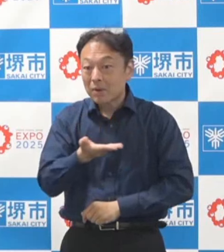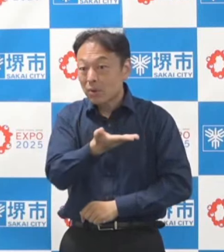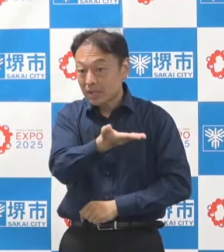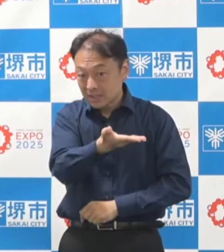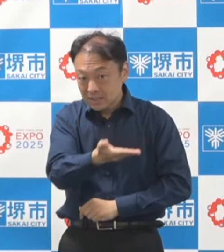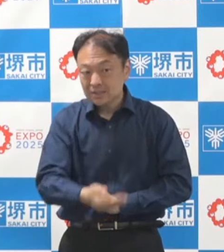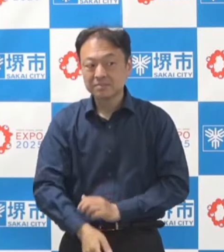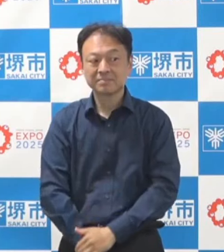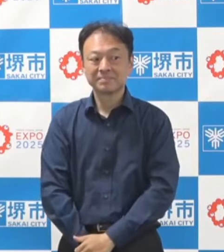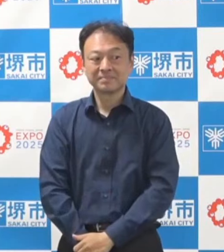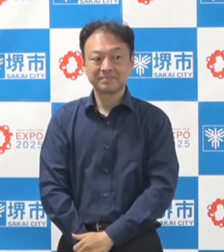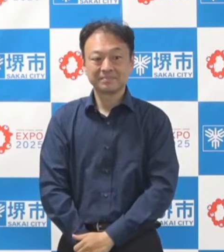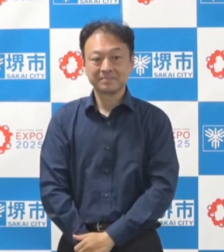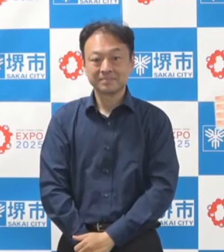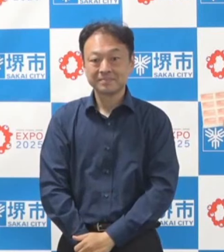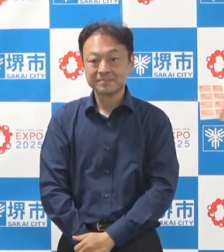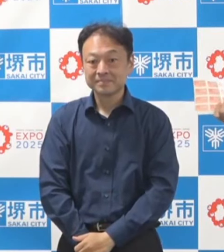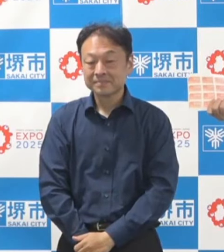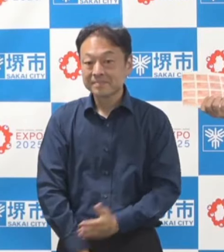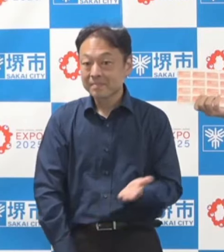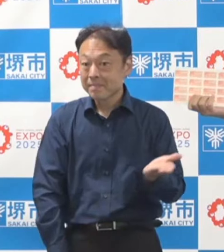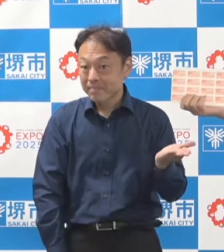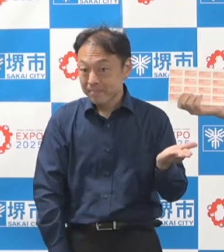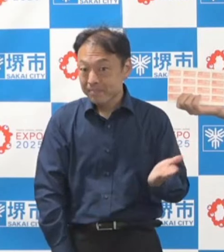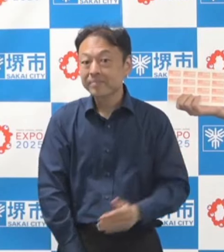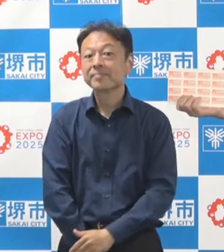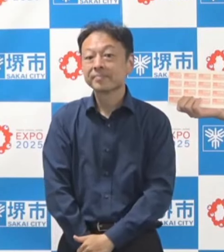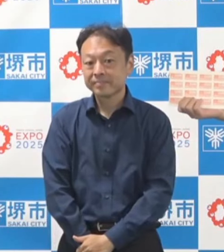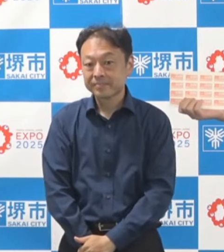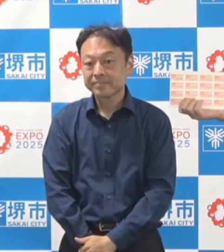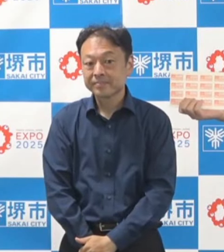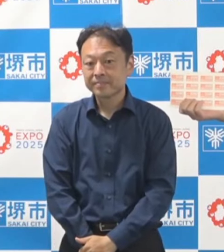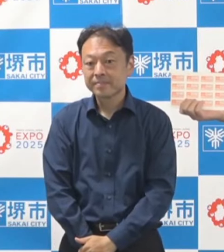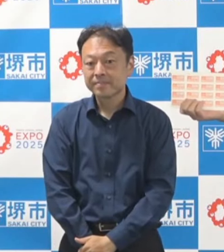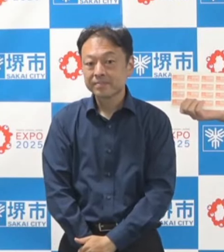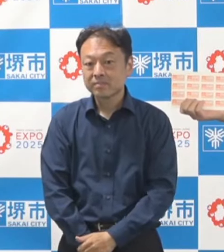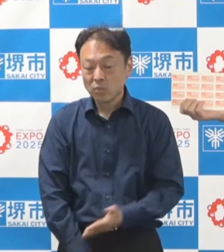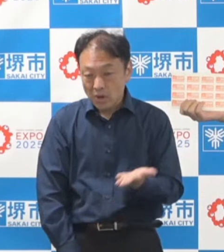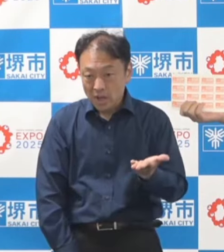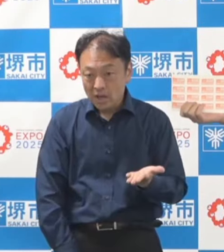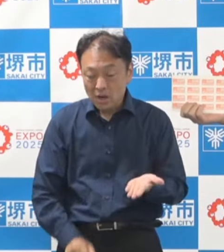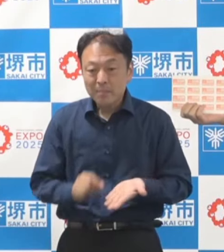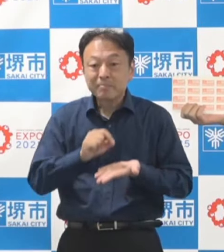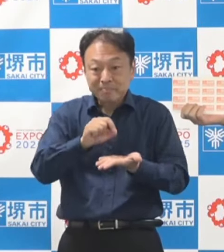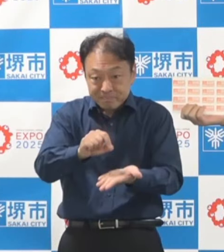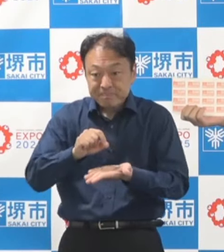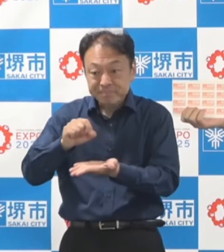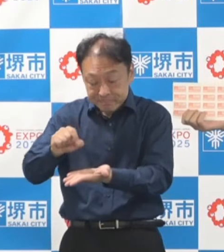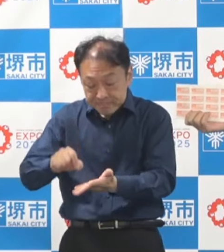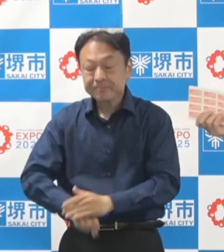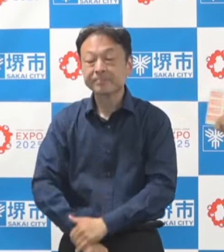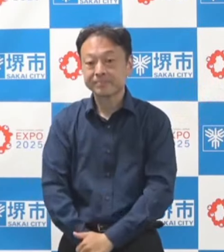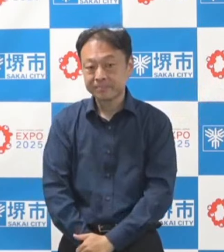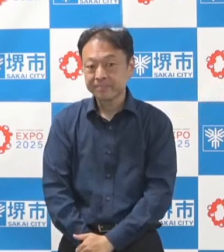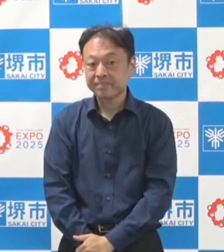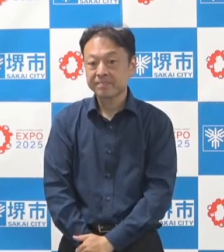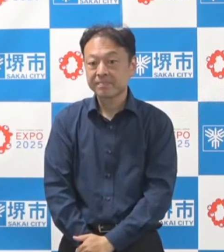こちらのステッカーですね。はい、このようなステッカーをお渡しをいたします。